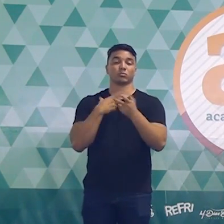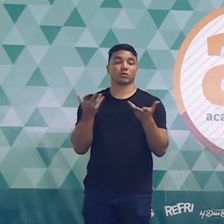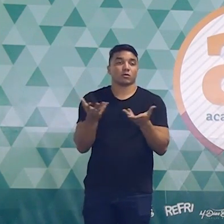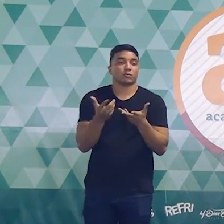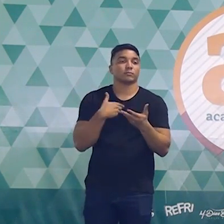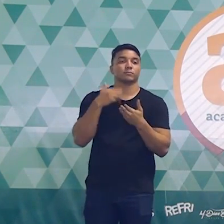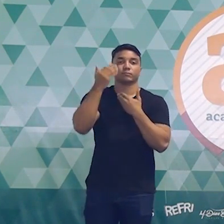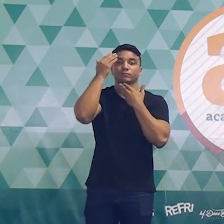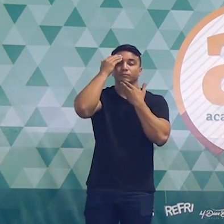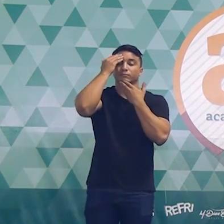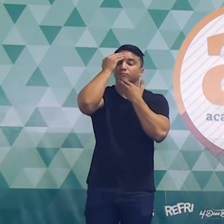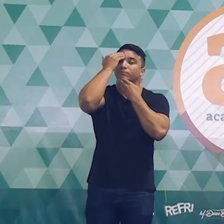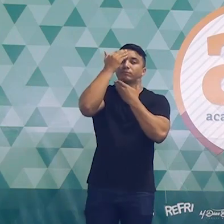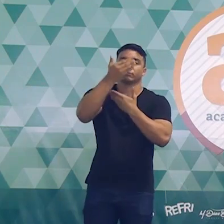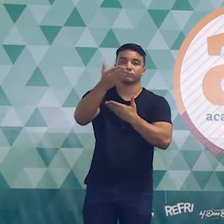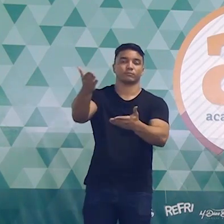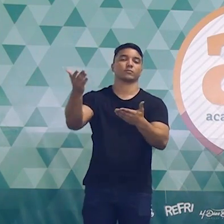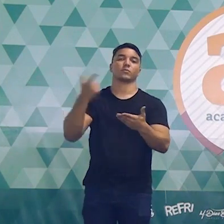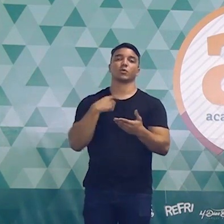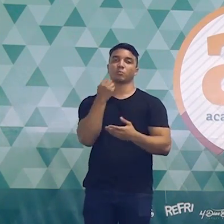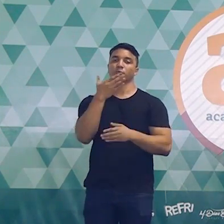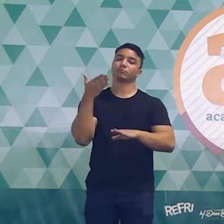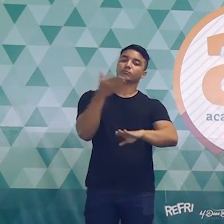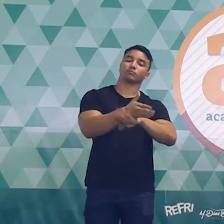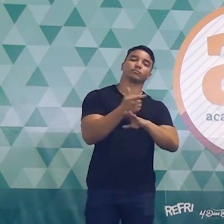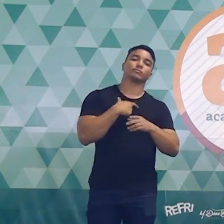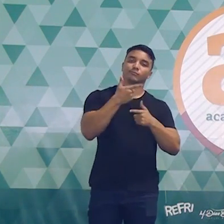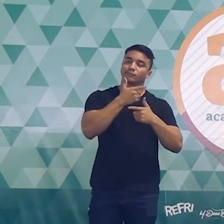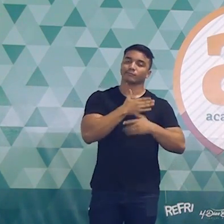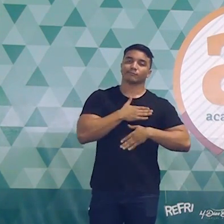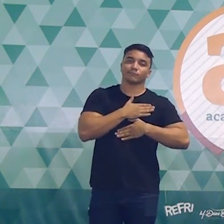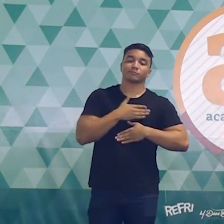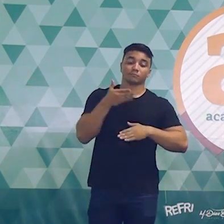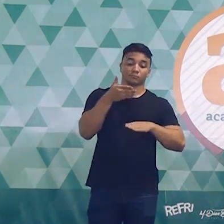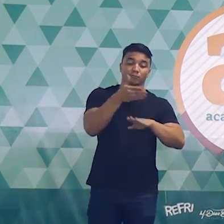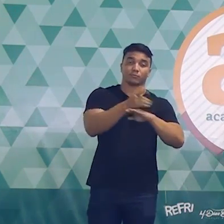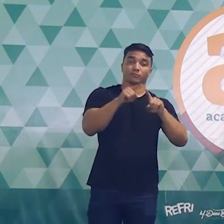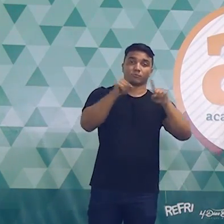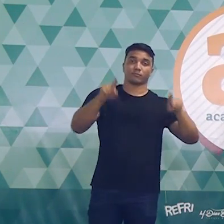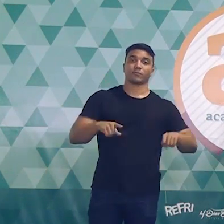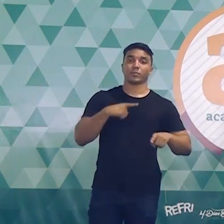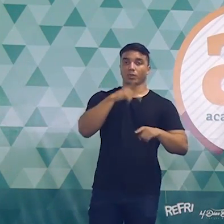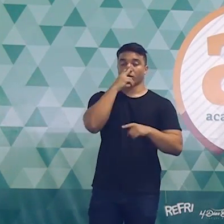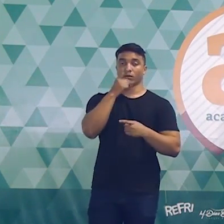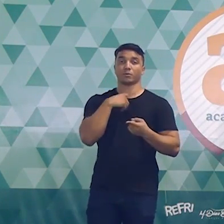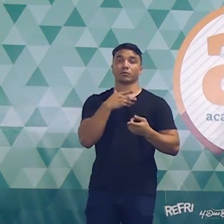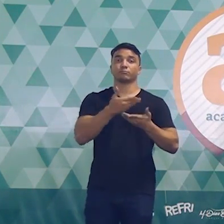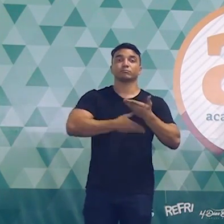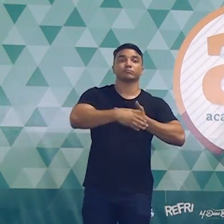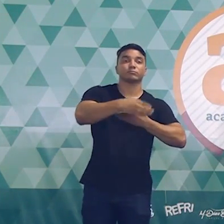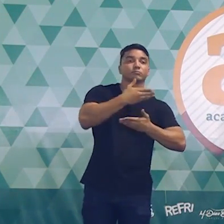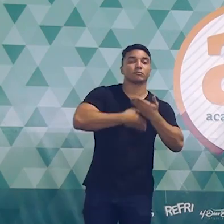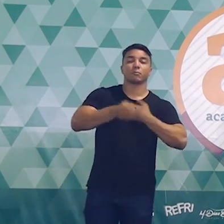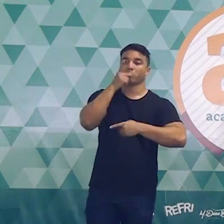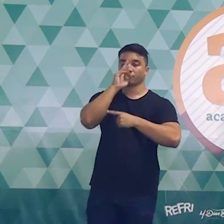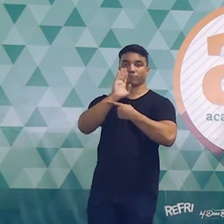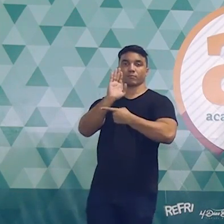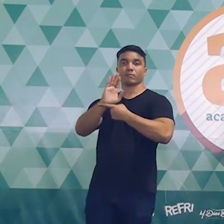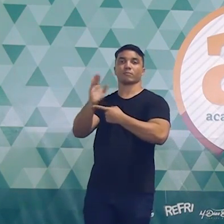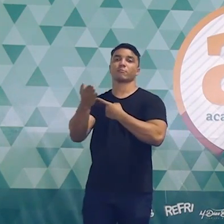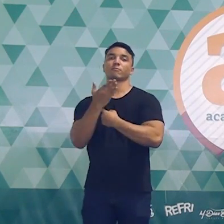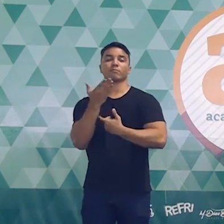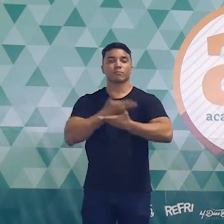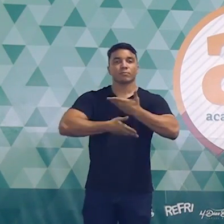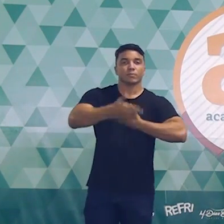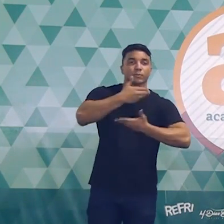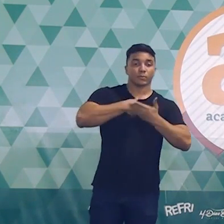meu mais sincero obrigado por ter a oportunidade de participar desse projeto, tá certo? De contribuir, tá certo? Com a melhora dos textos de